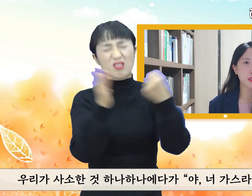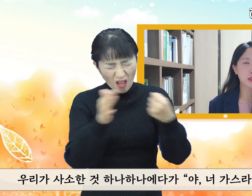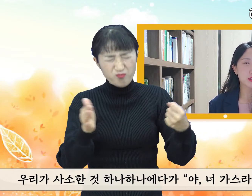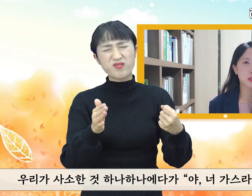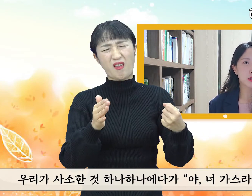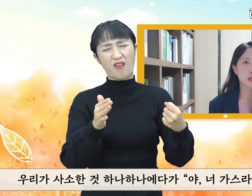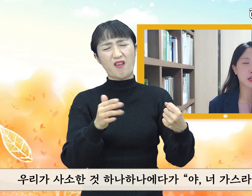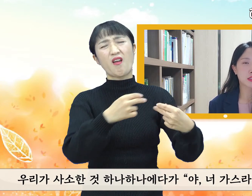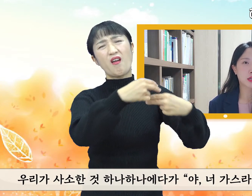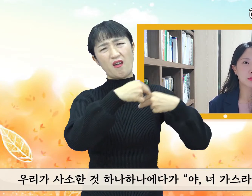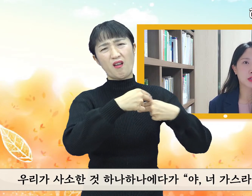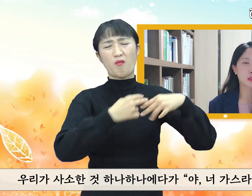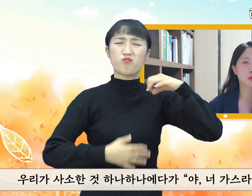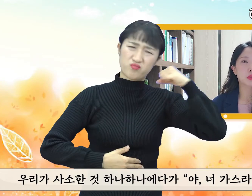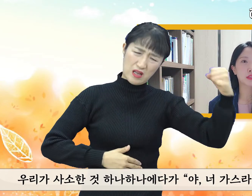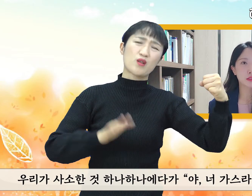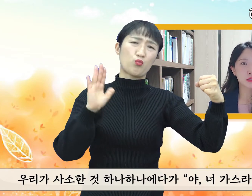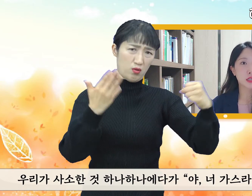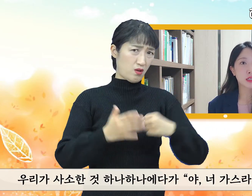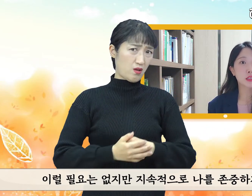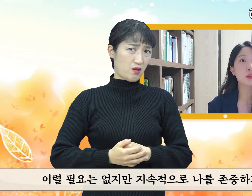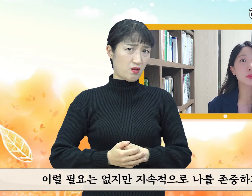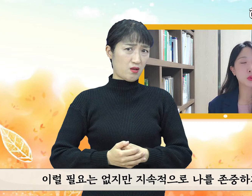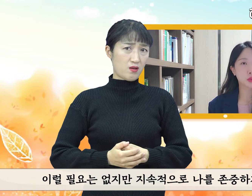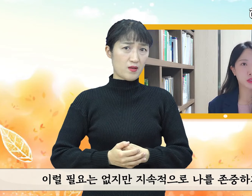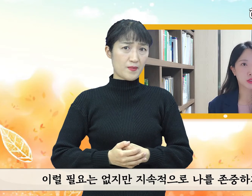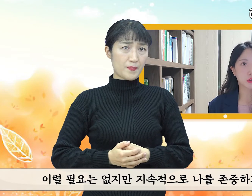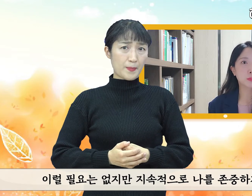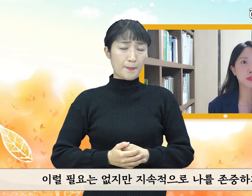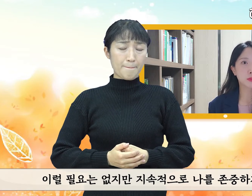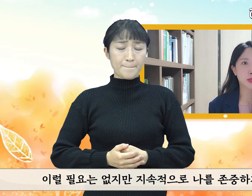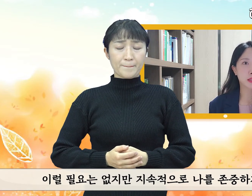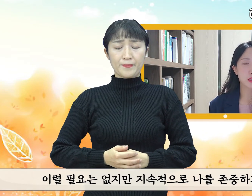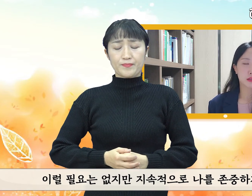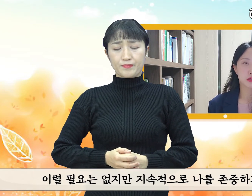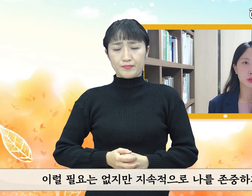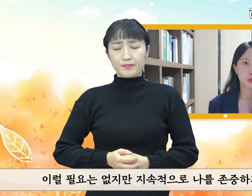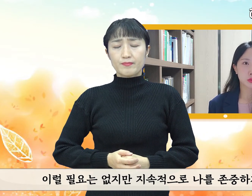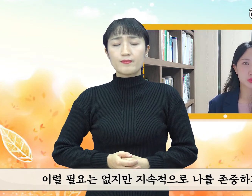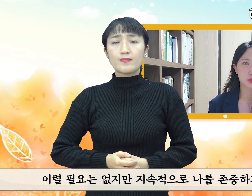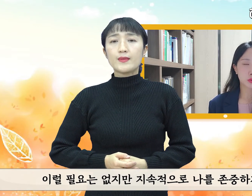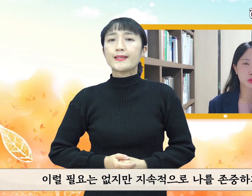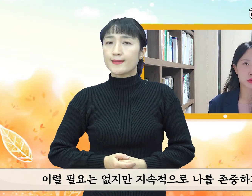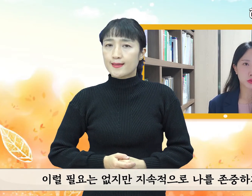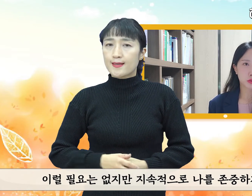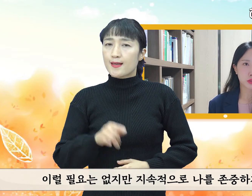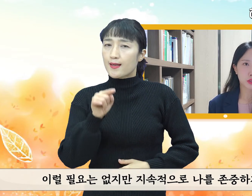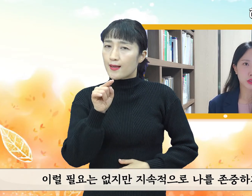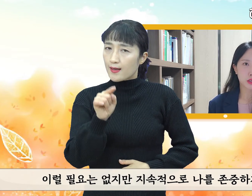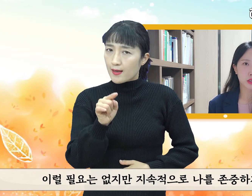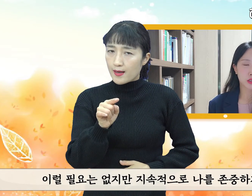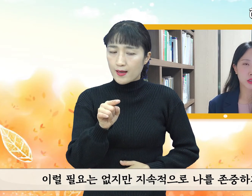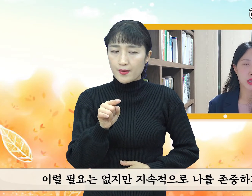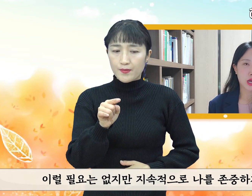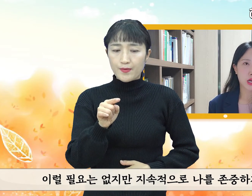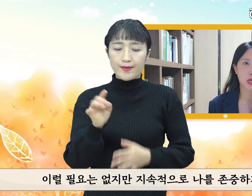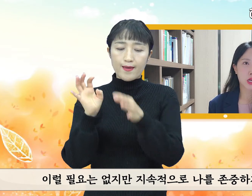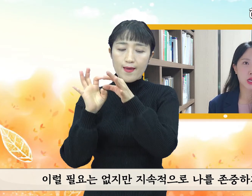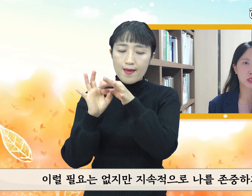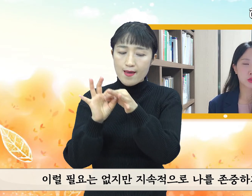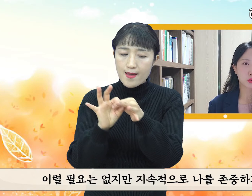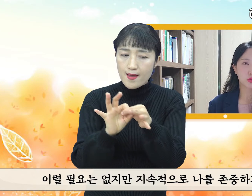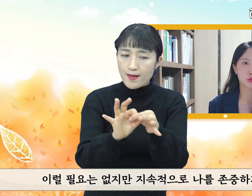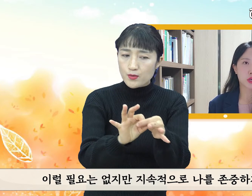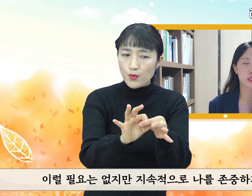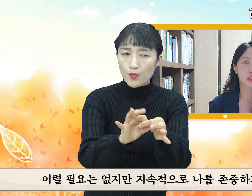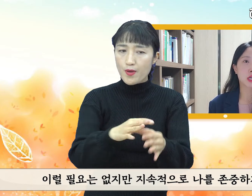사소한 거 하나하나에다가 막 야, 너 가스라이팅 아니야? 이럴 필요는 없지만 지속적으로 이렇게